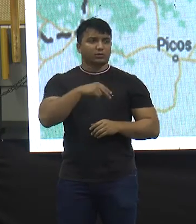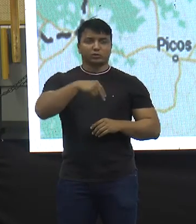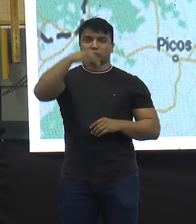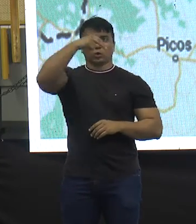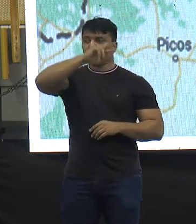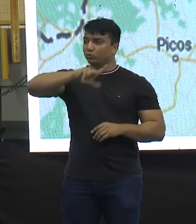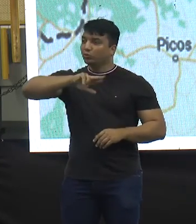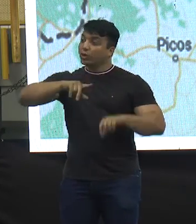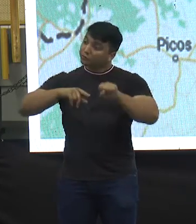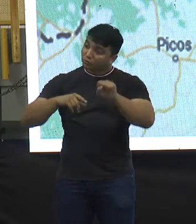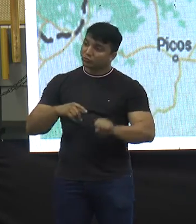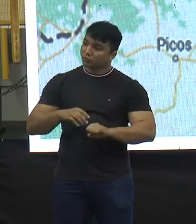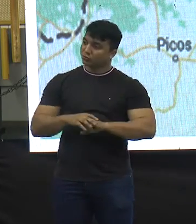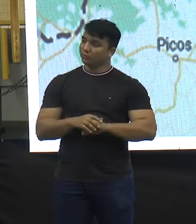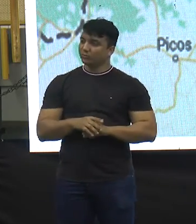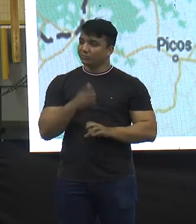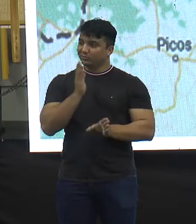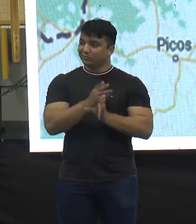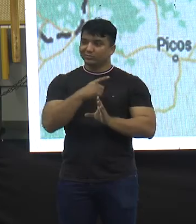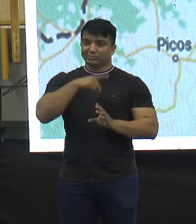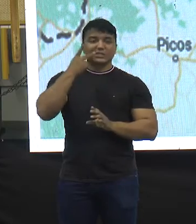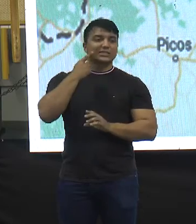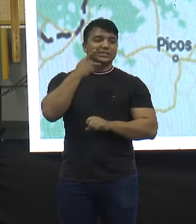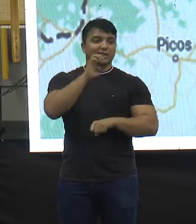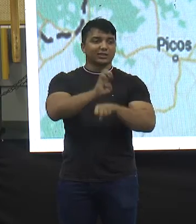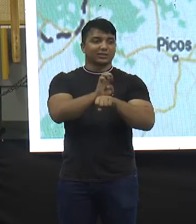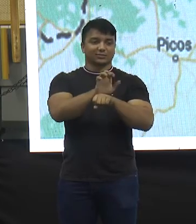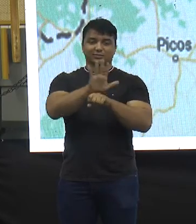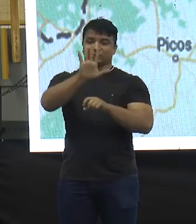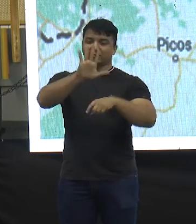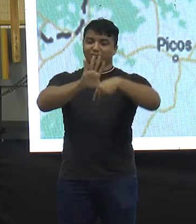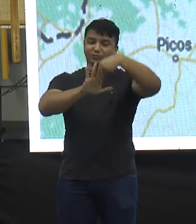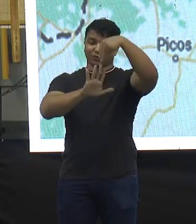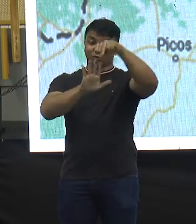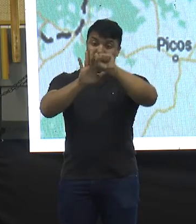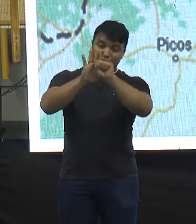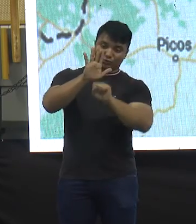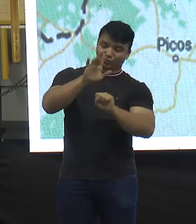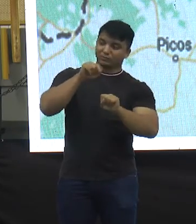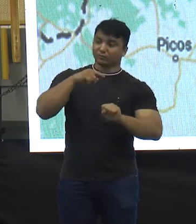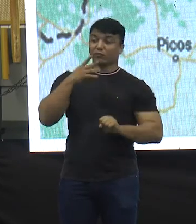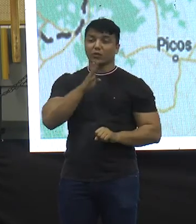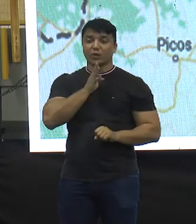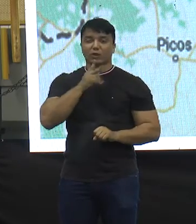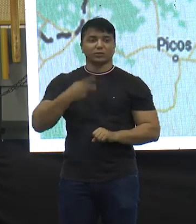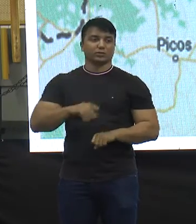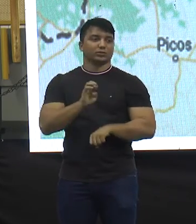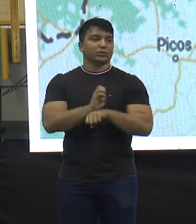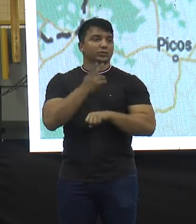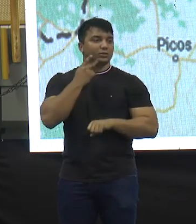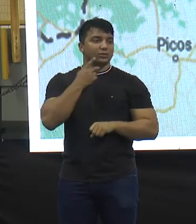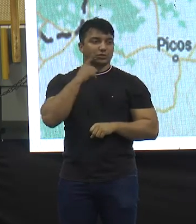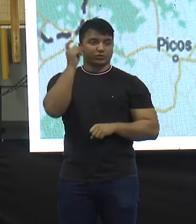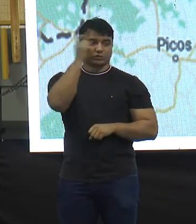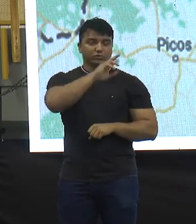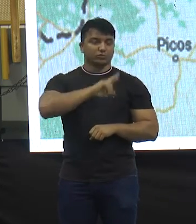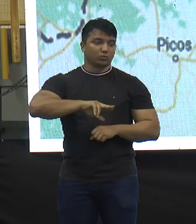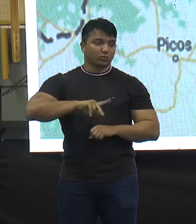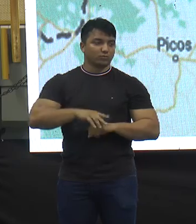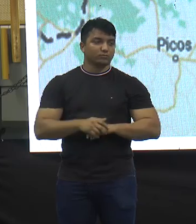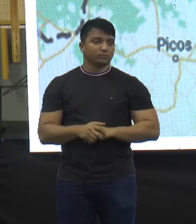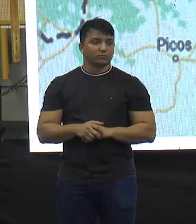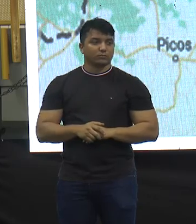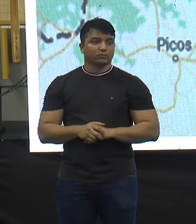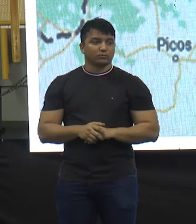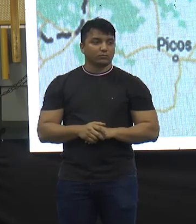estado. Não, cara, é no sul. No sul. Obviamente, a gente que conhece o estado do Ceará, não é difícil.